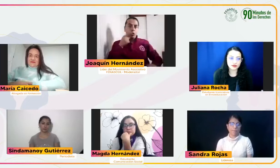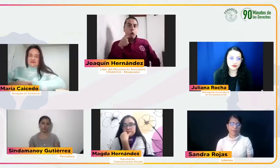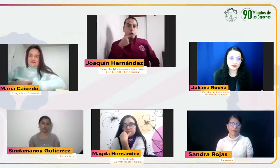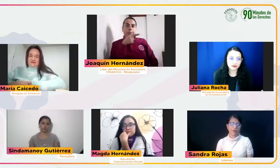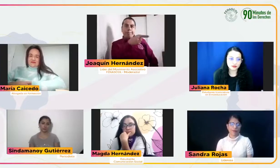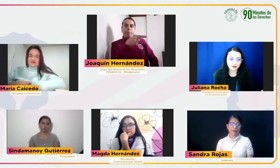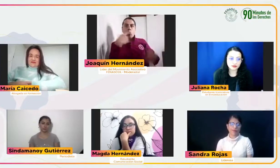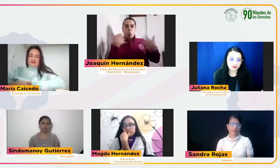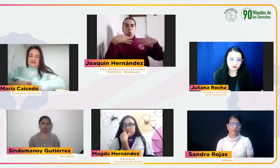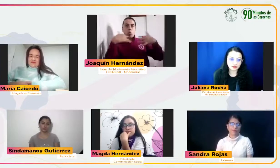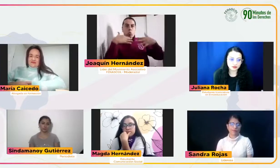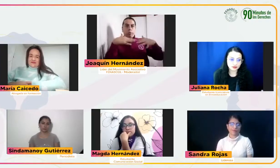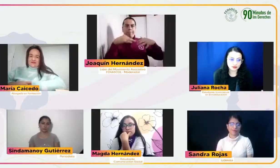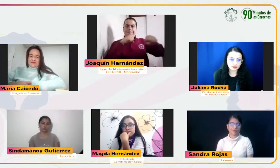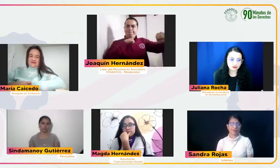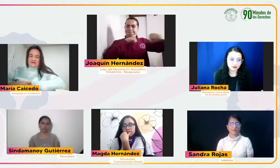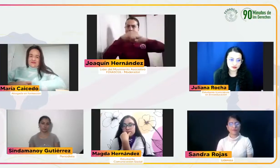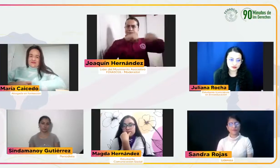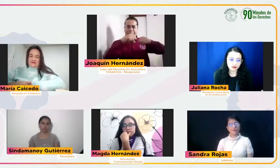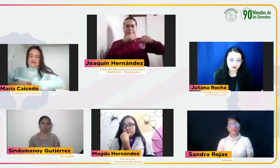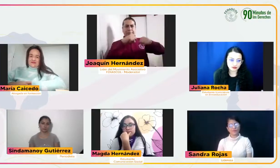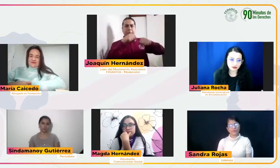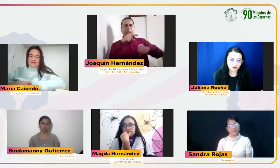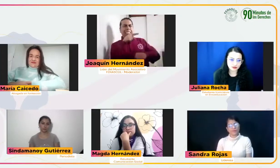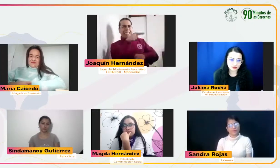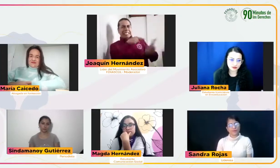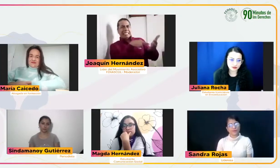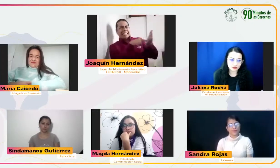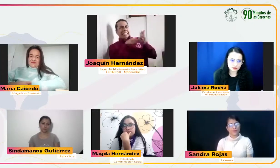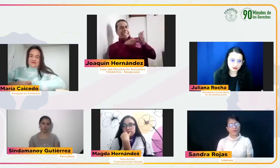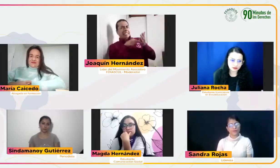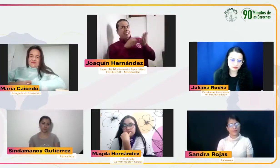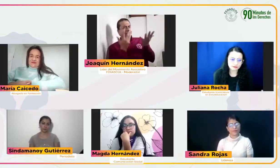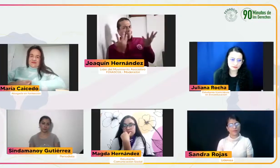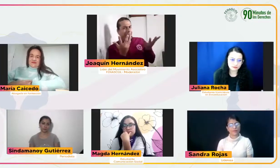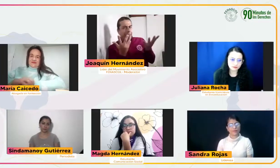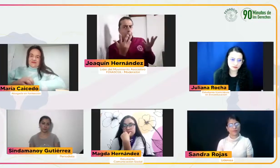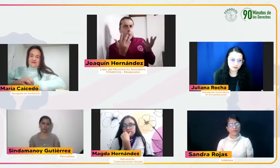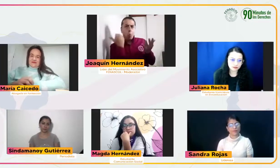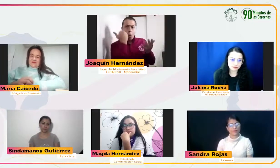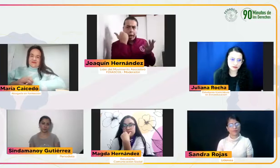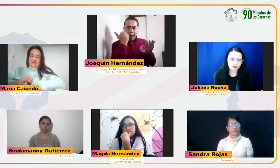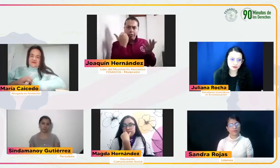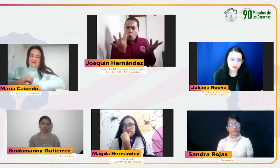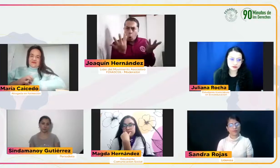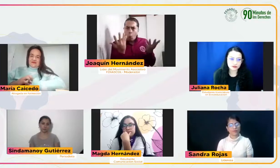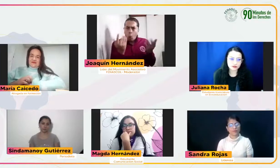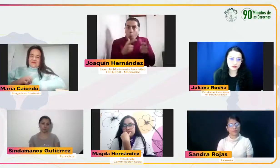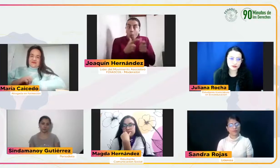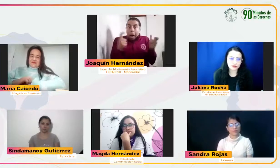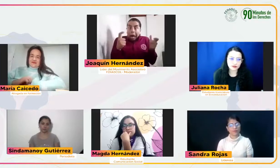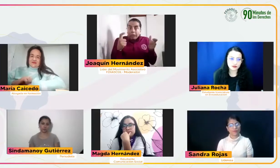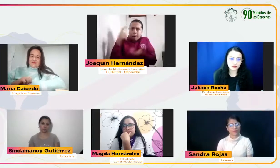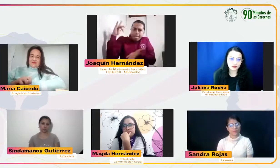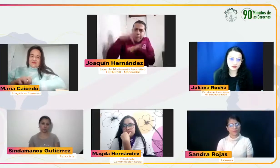primera pregunta que traemos a este espacio es, hemos visto una gran participación de las comunidades